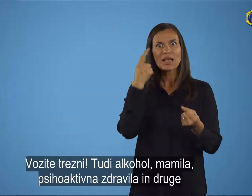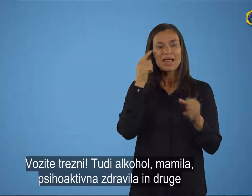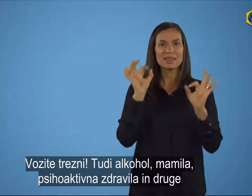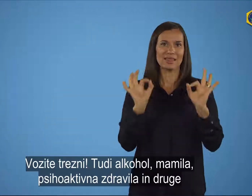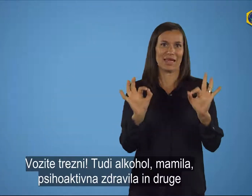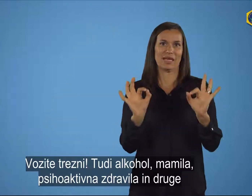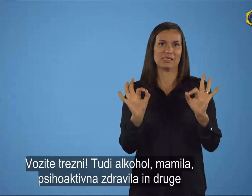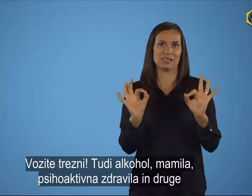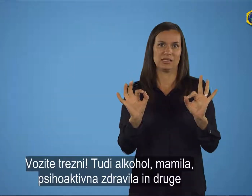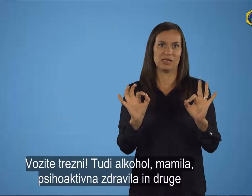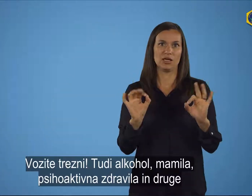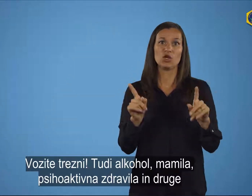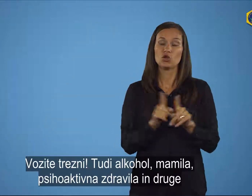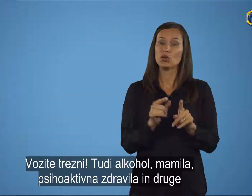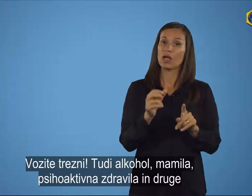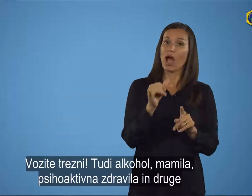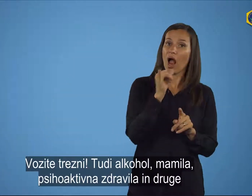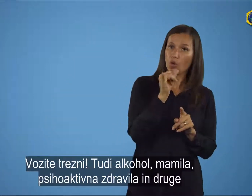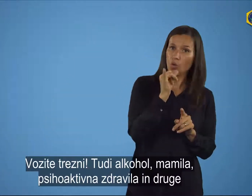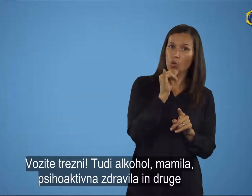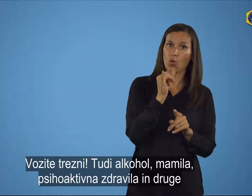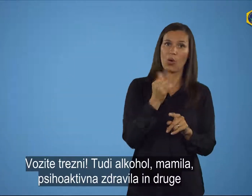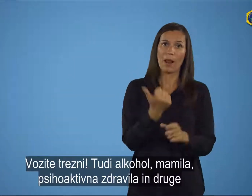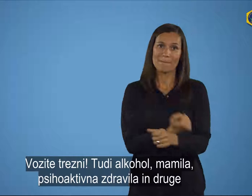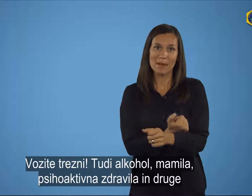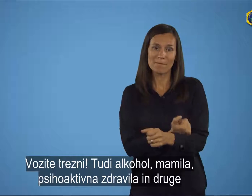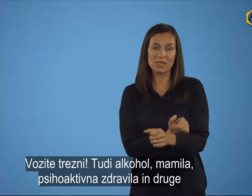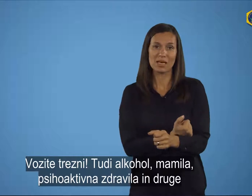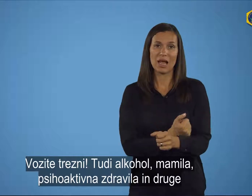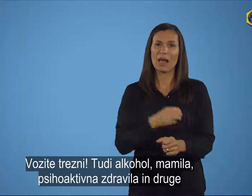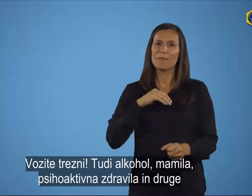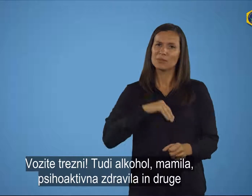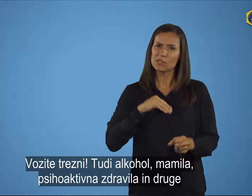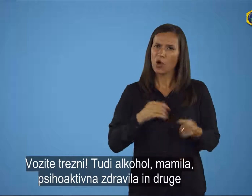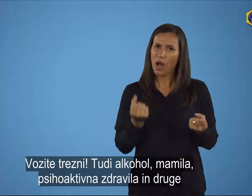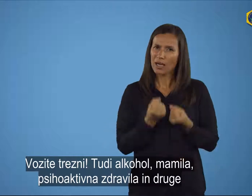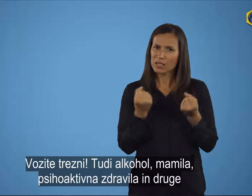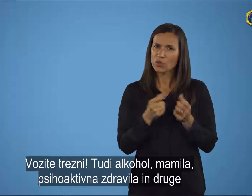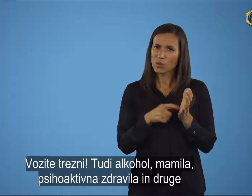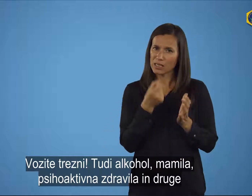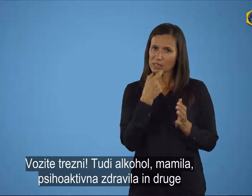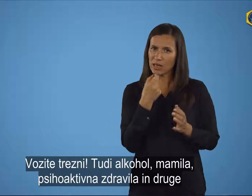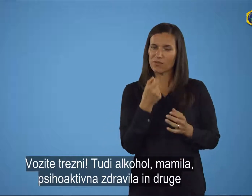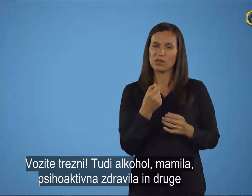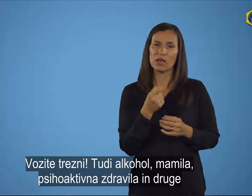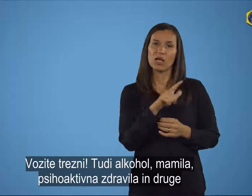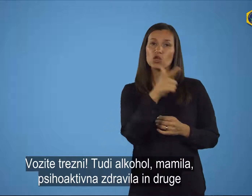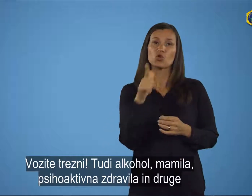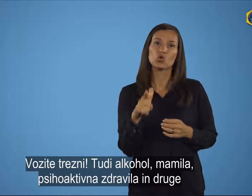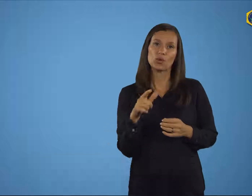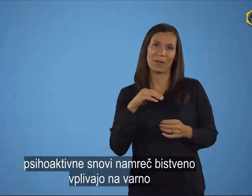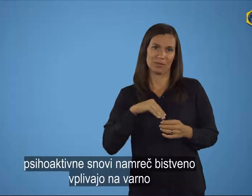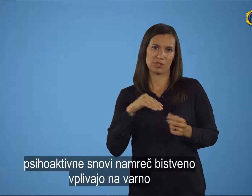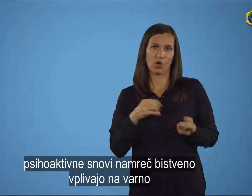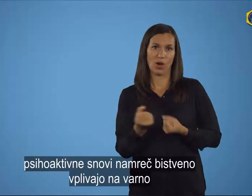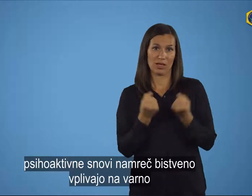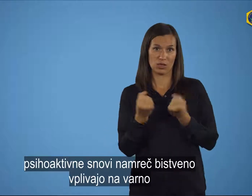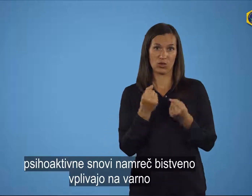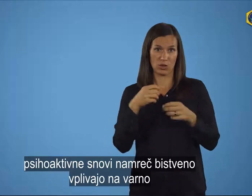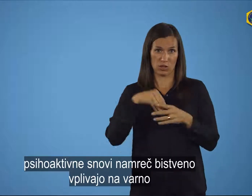Vozite trezni. Tudi alkohol, mamila, psihoaktivna zdravila in druge psihoaktivne snovi namreč